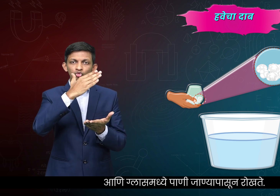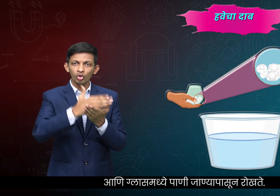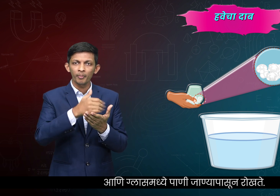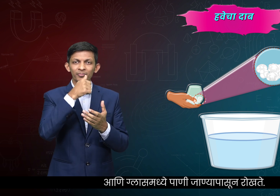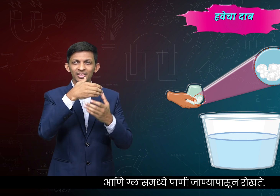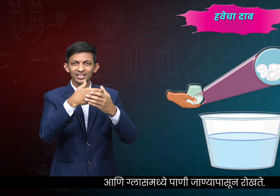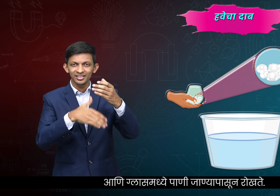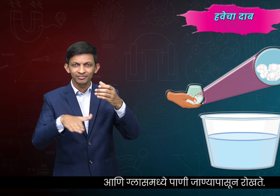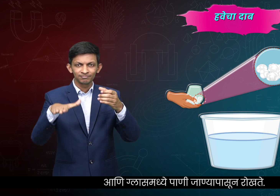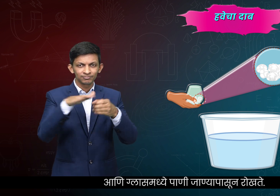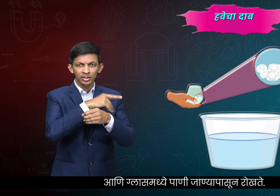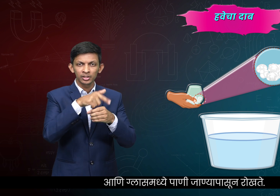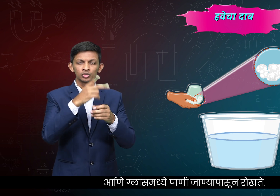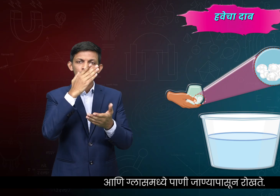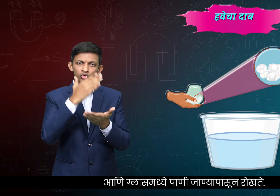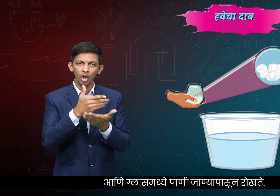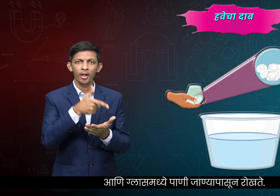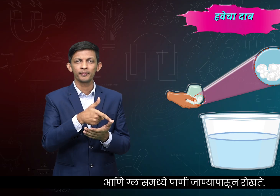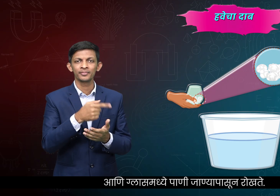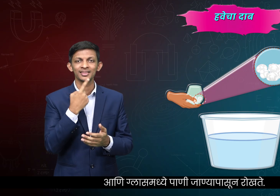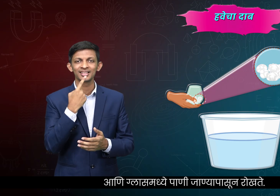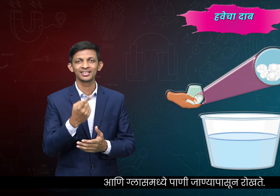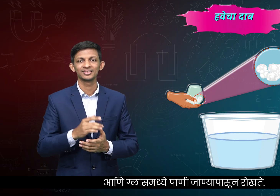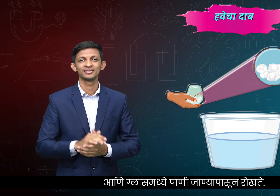आणि ग्लासमध्ये पाणी जाण्यापासून ते रोखते.